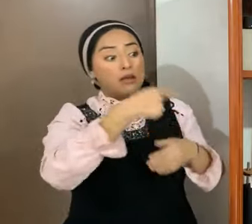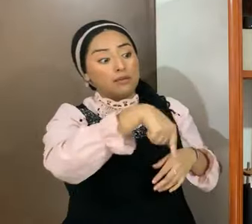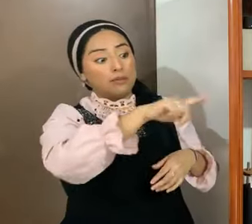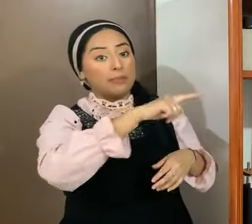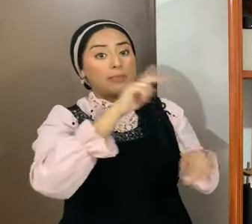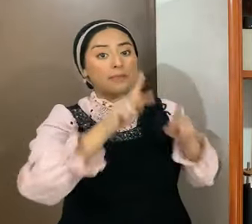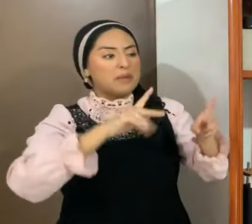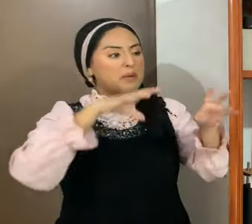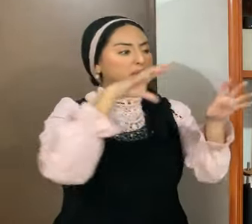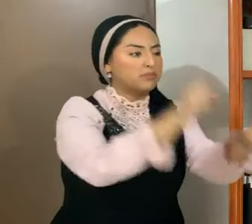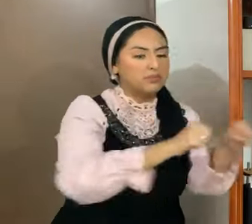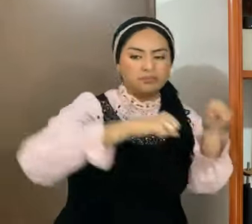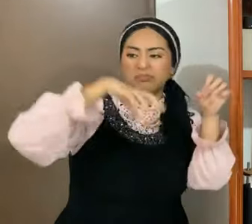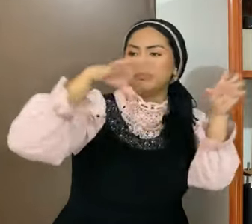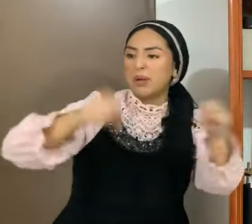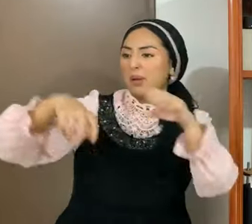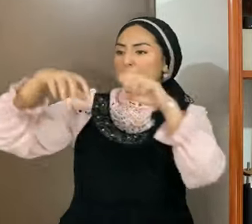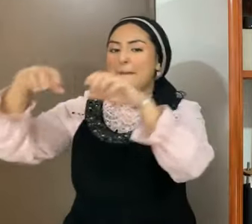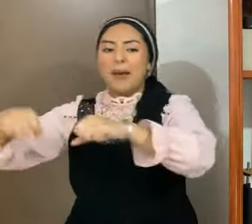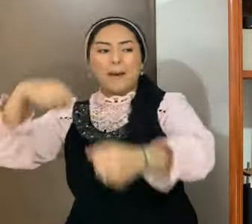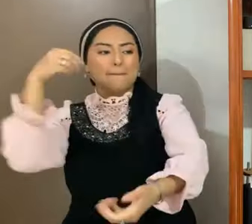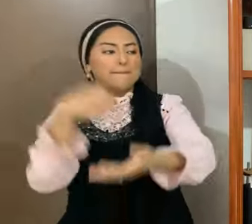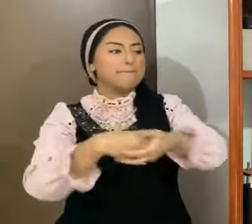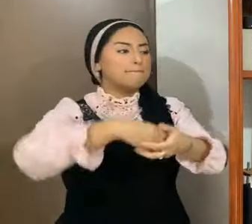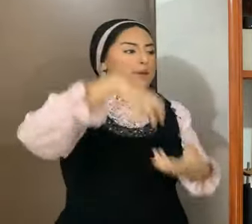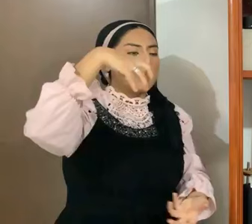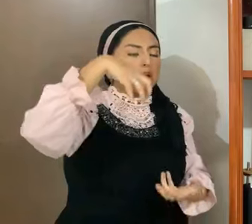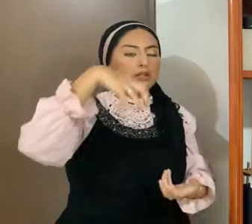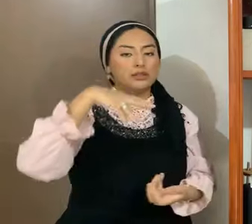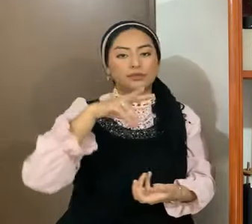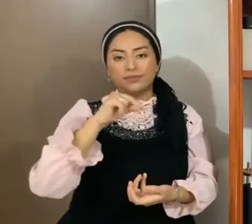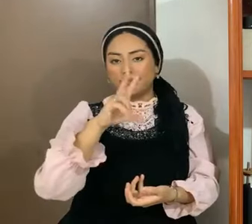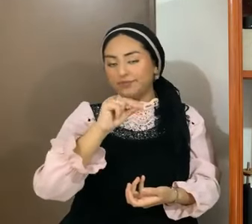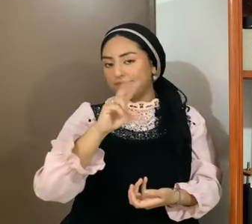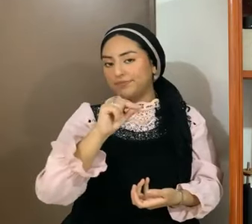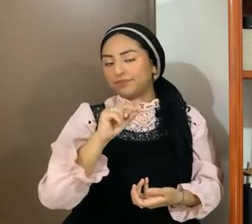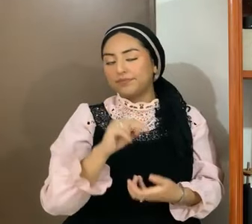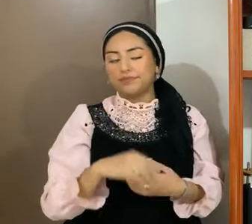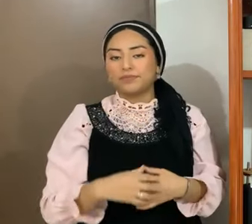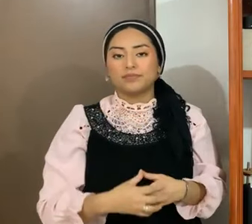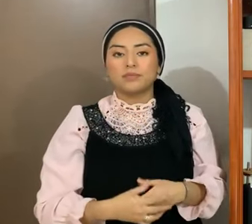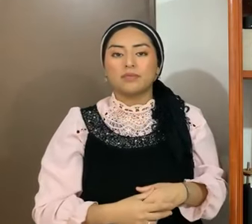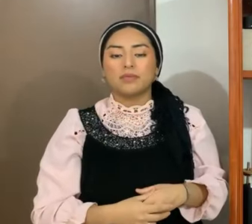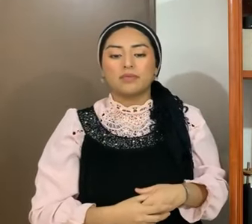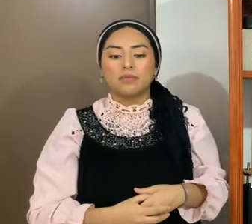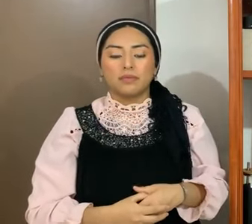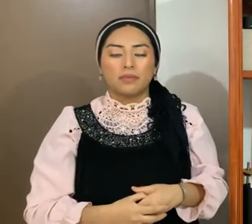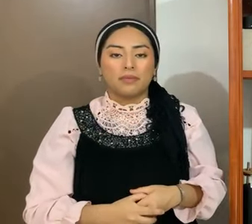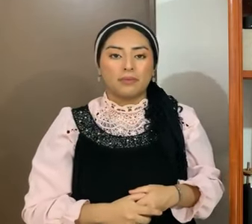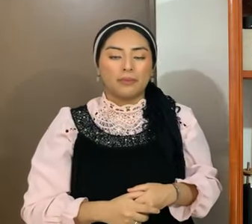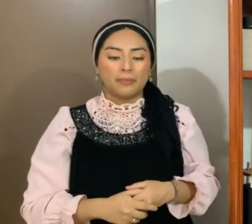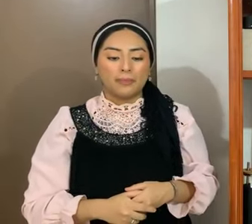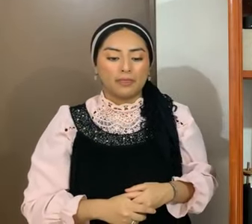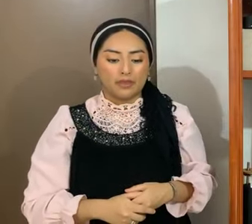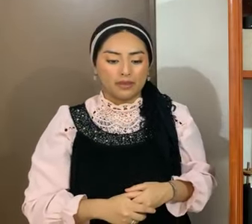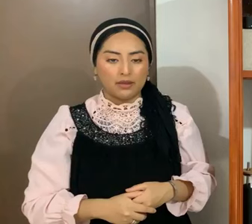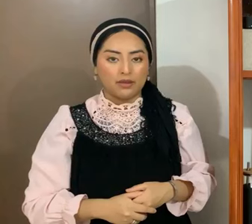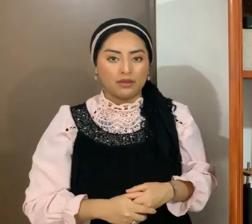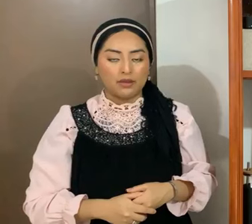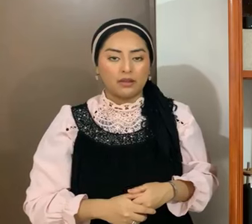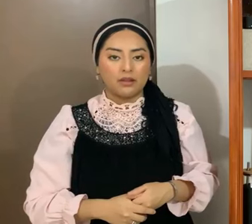pueblo conquistador, un pueblo multimillonario, no lo sacó para ser, no lo sé, cualquier otra de los